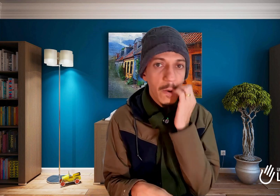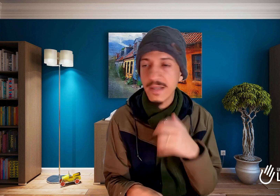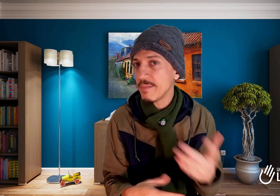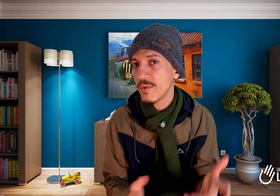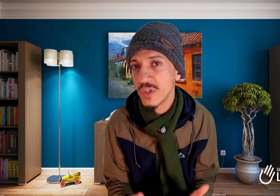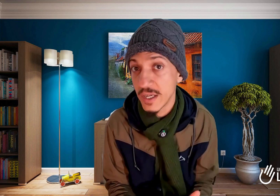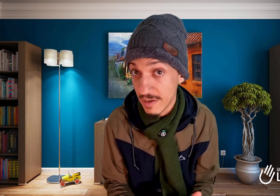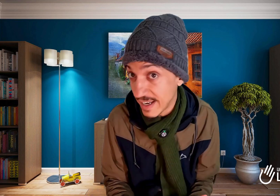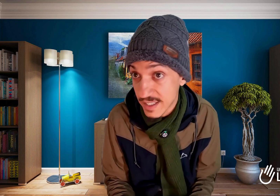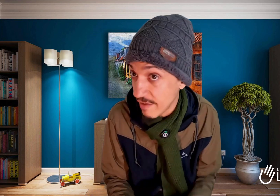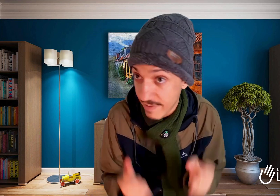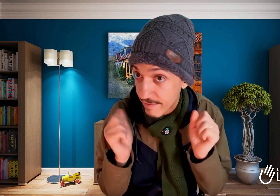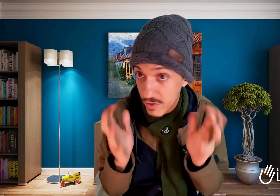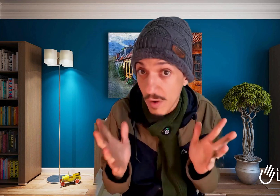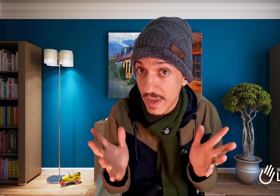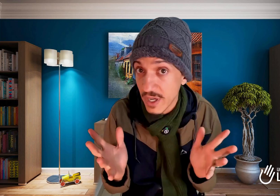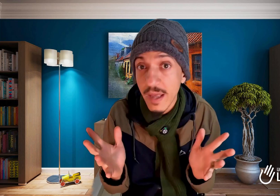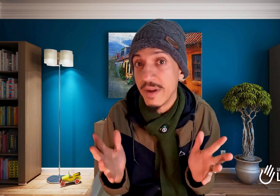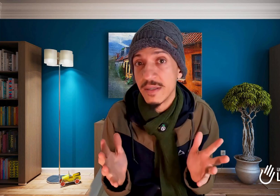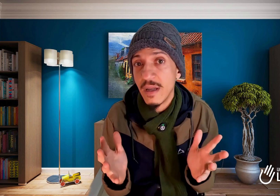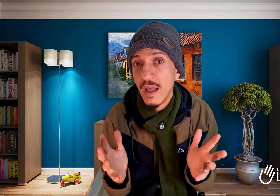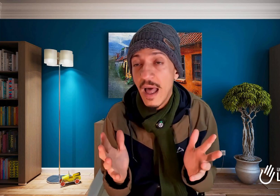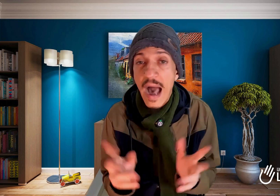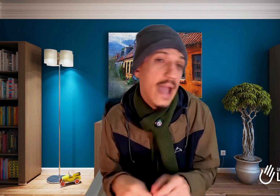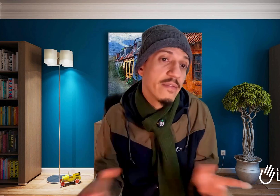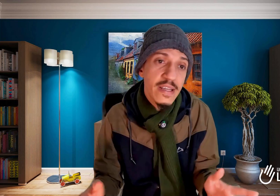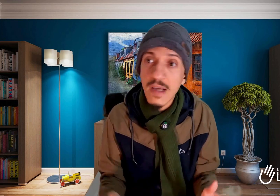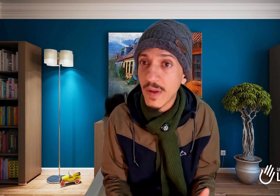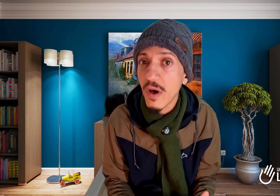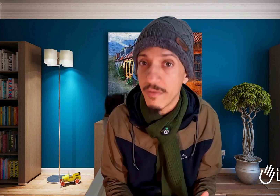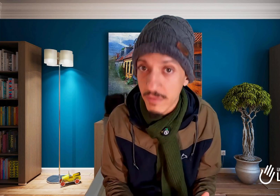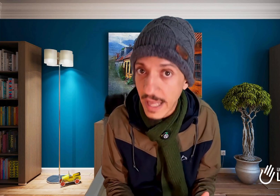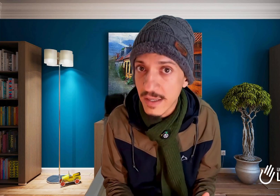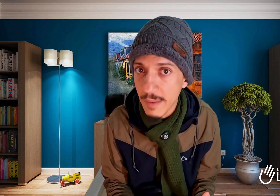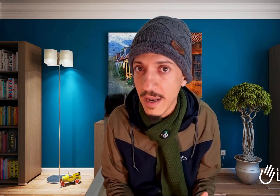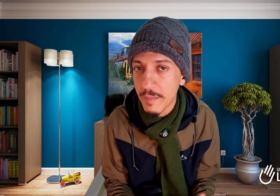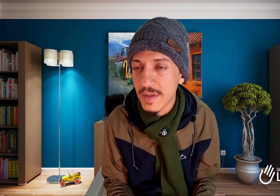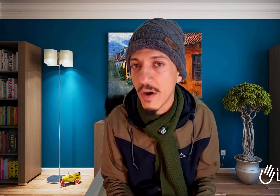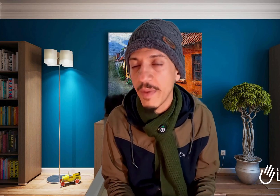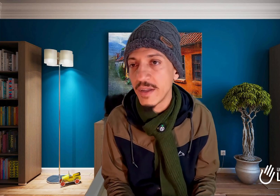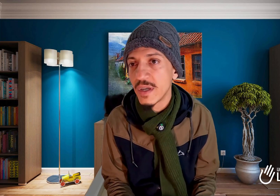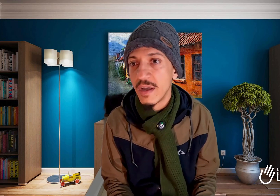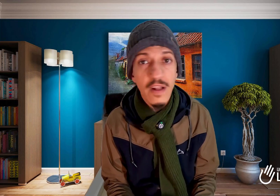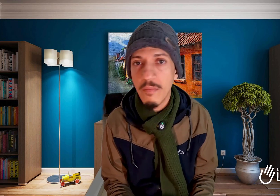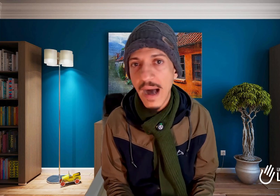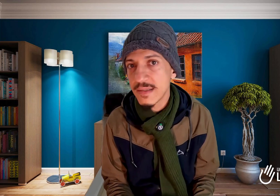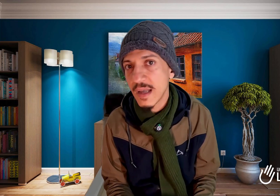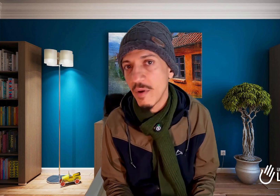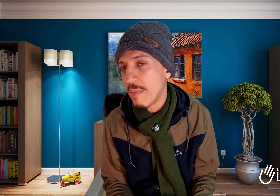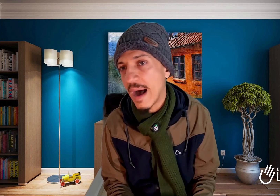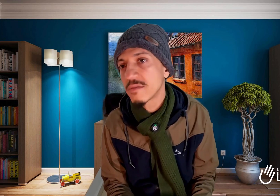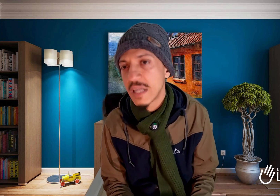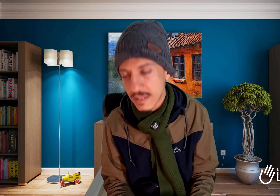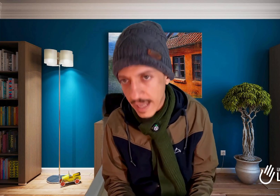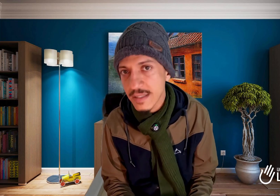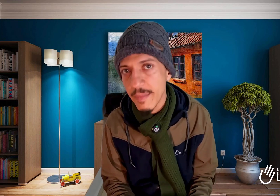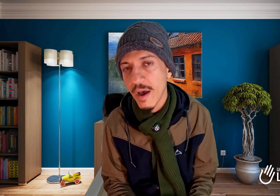assim por diante. Ele vai descrever visualmente em Libras. Aí não tem escapatória, tu tem que saber Libras realmente, não basta saber o básico, você tem que saber realmente